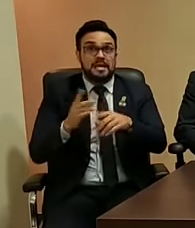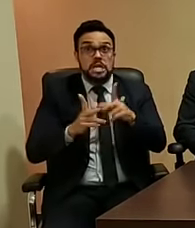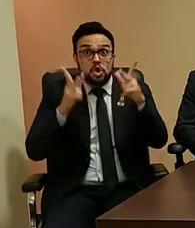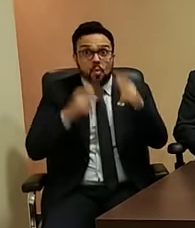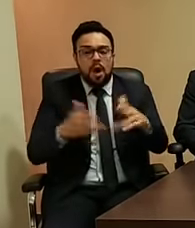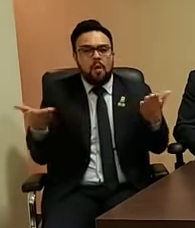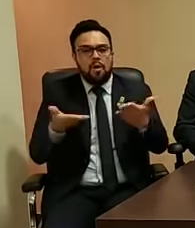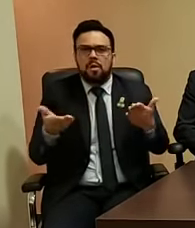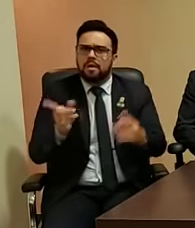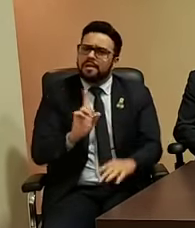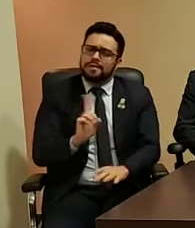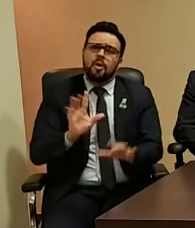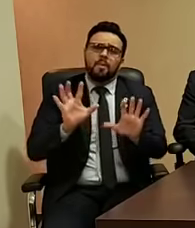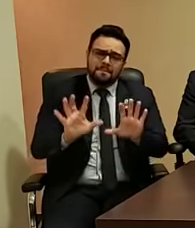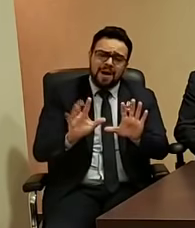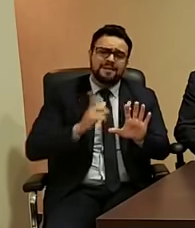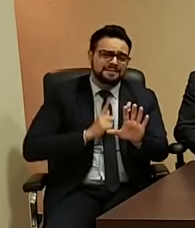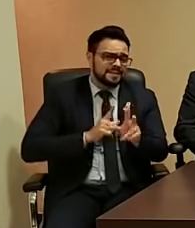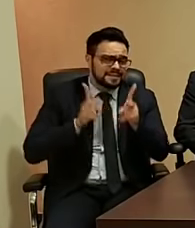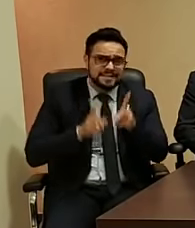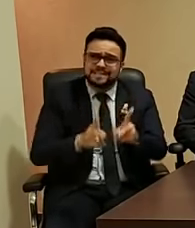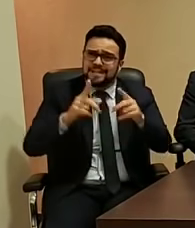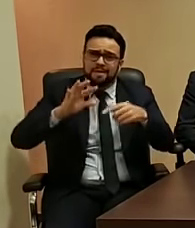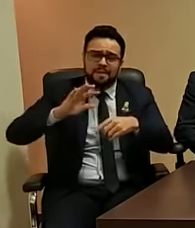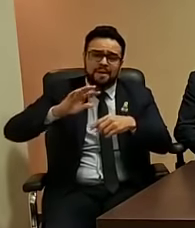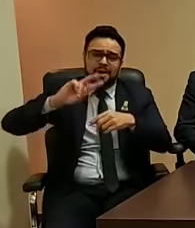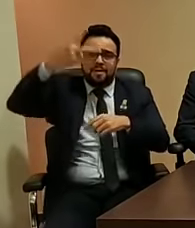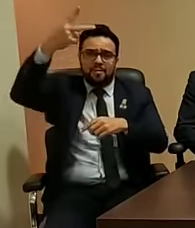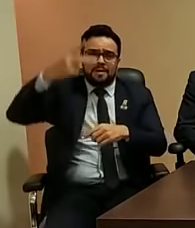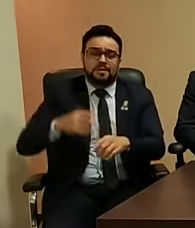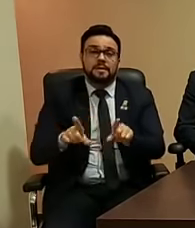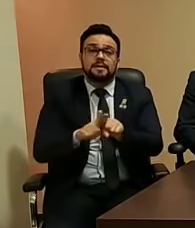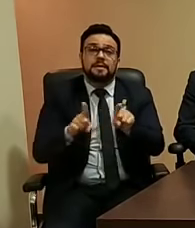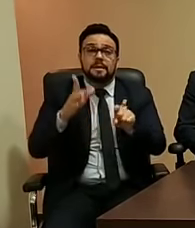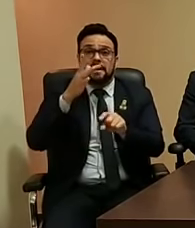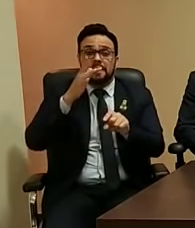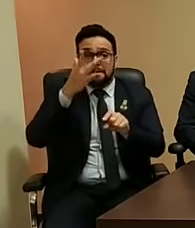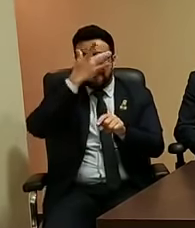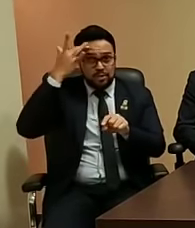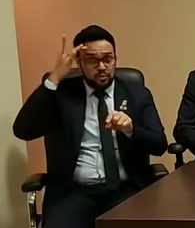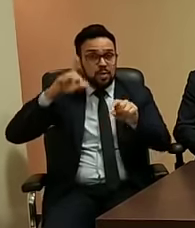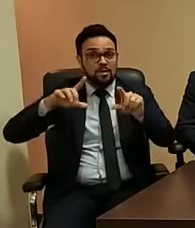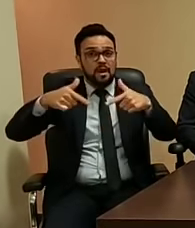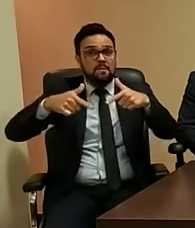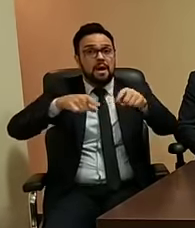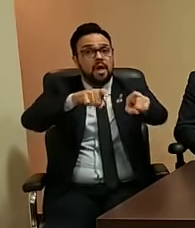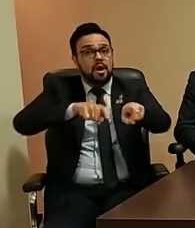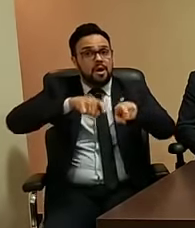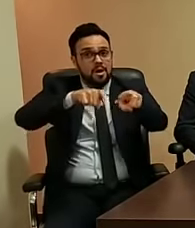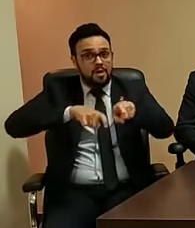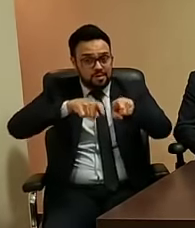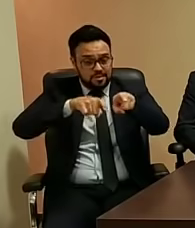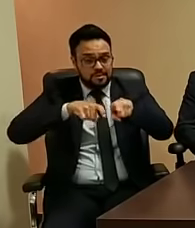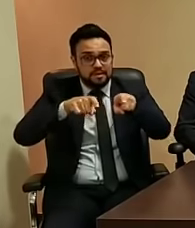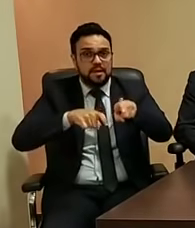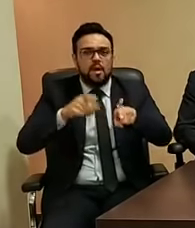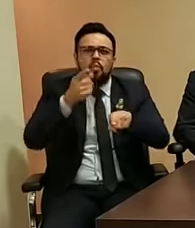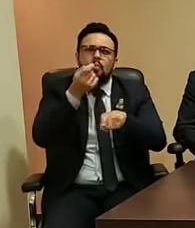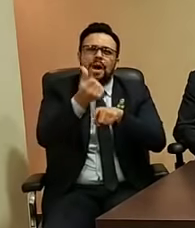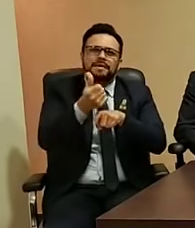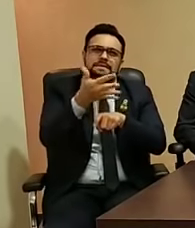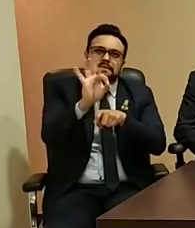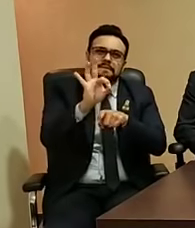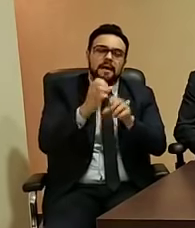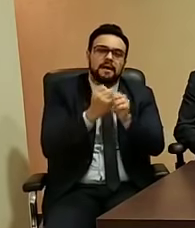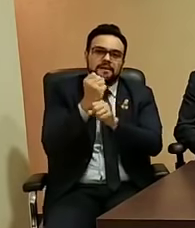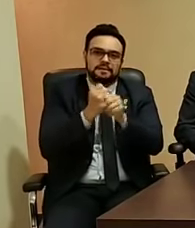mas existe esse aumento. E o produtor rural, que há anos, quase 10 anos, estava sem lucro no